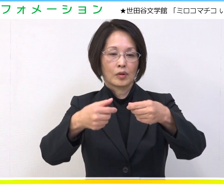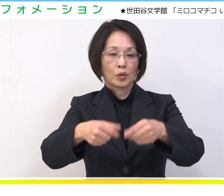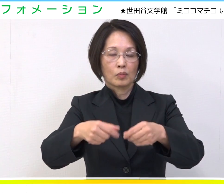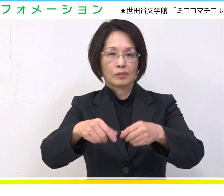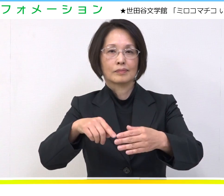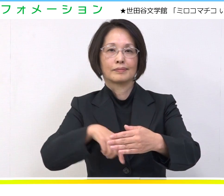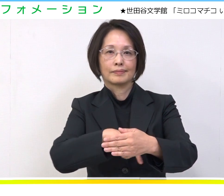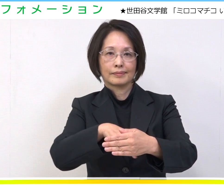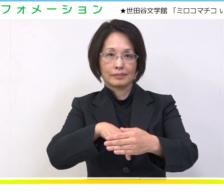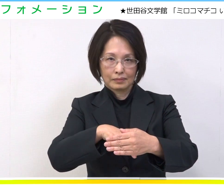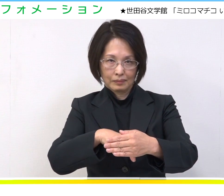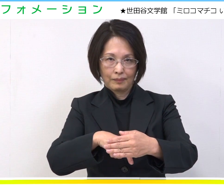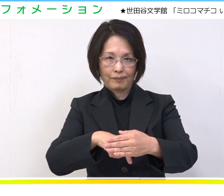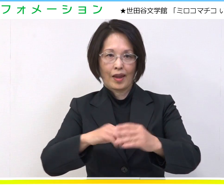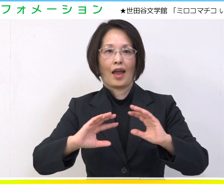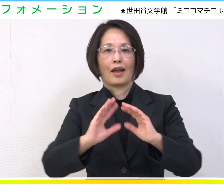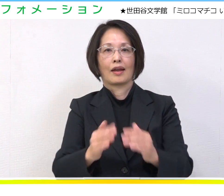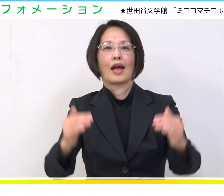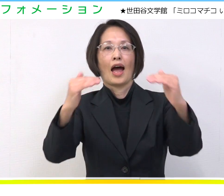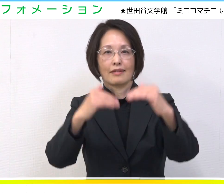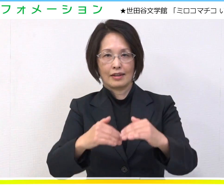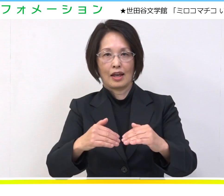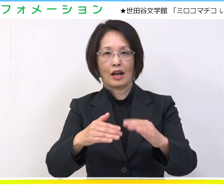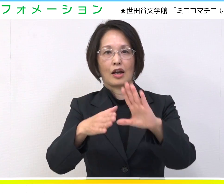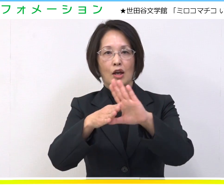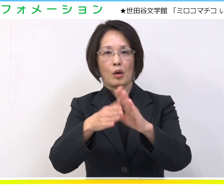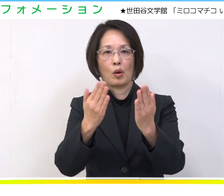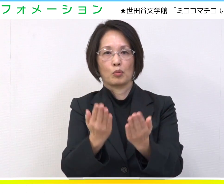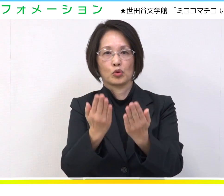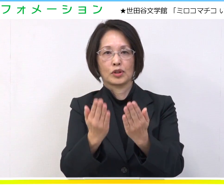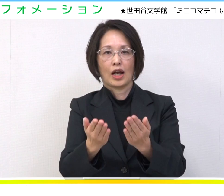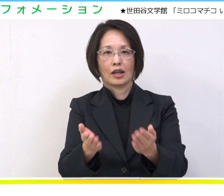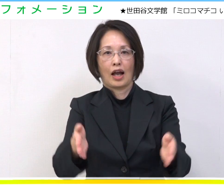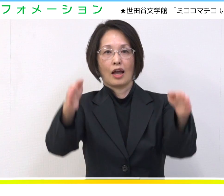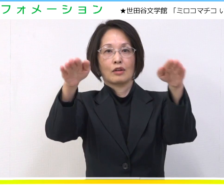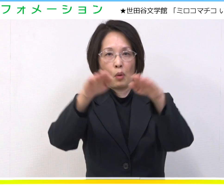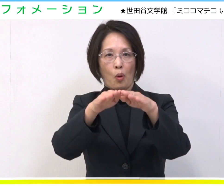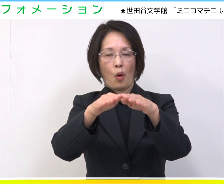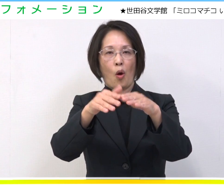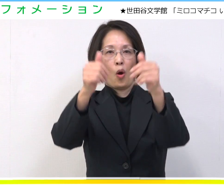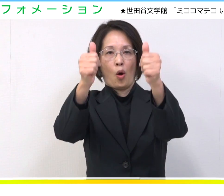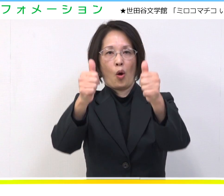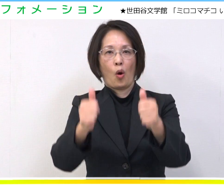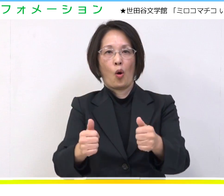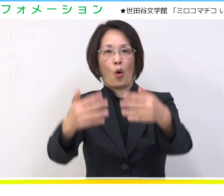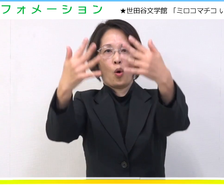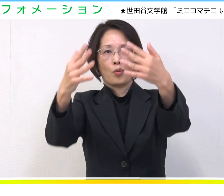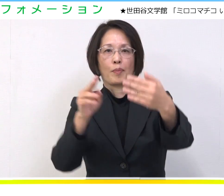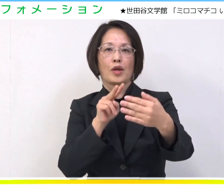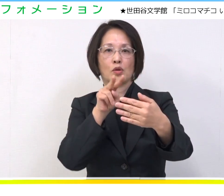詳しくは世田谷文学館のホームページをご覧下さい